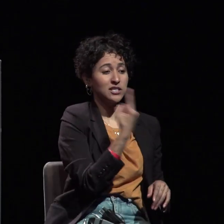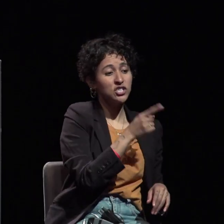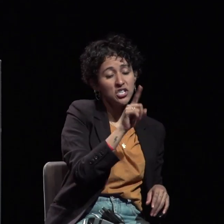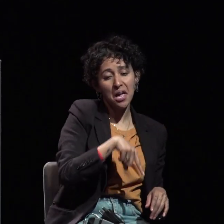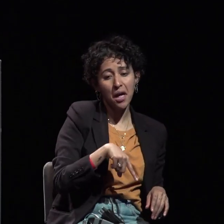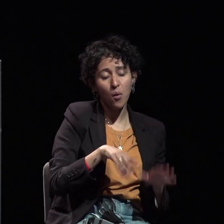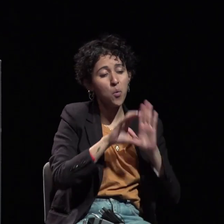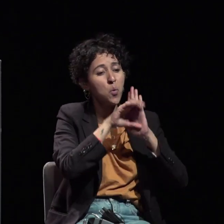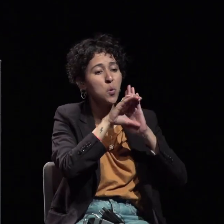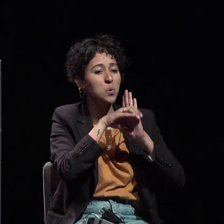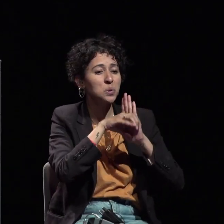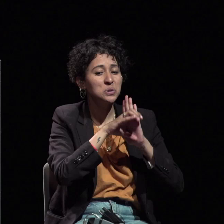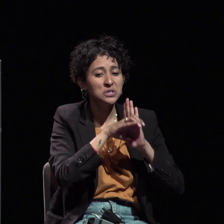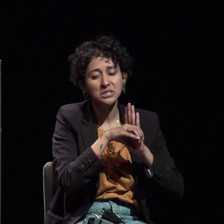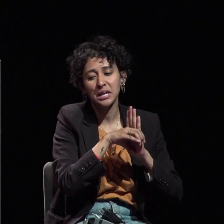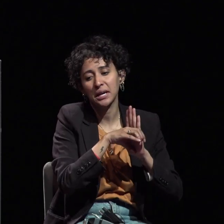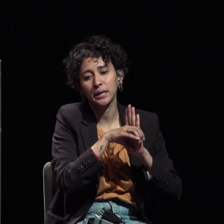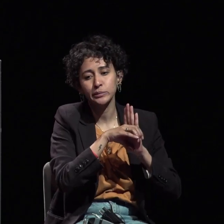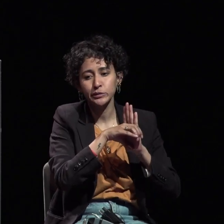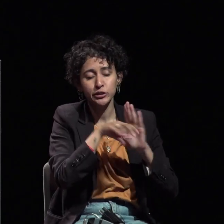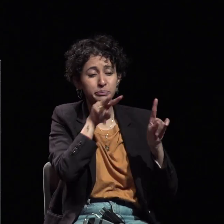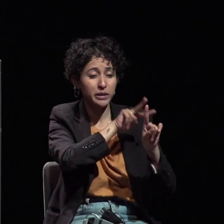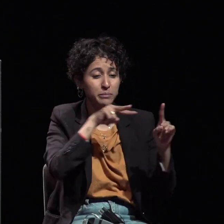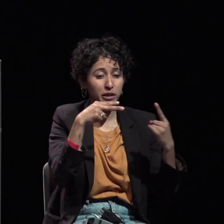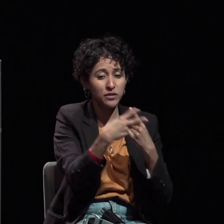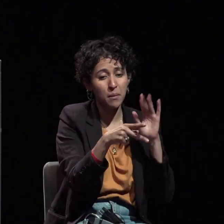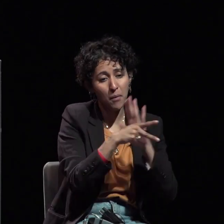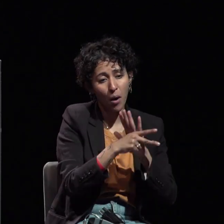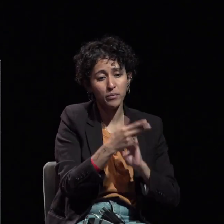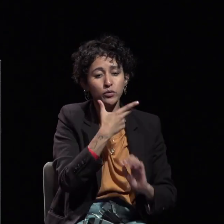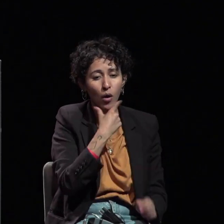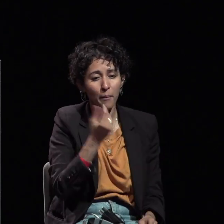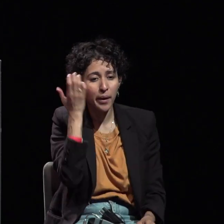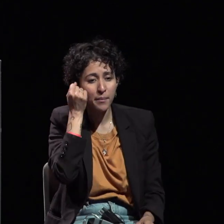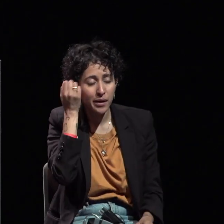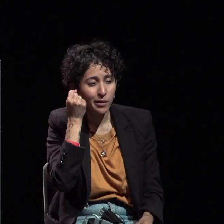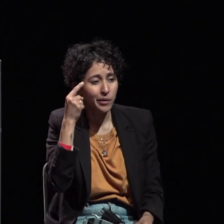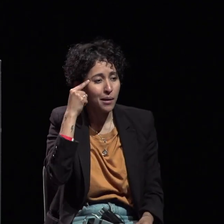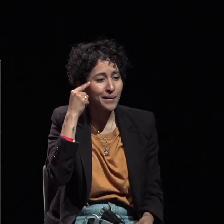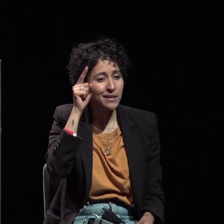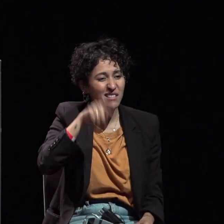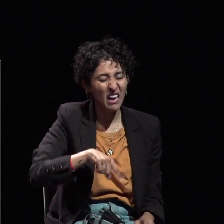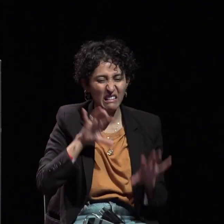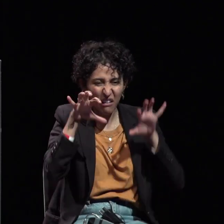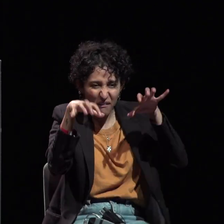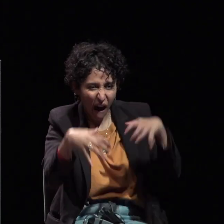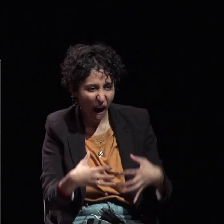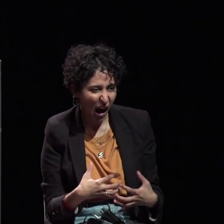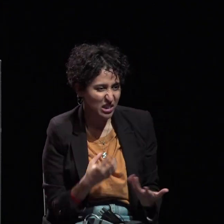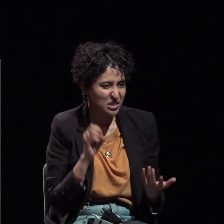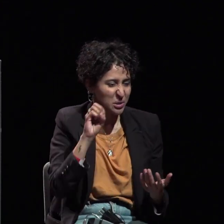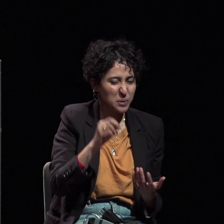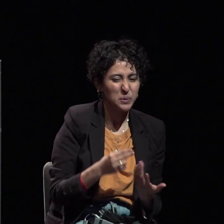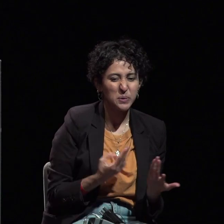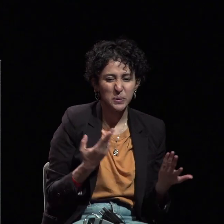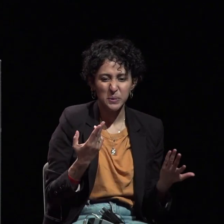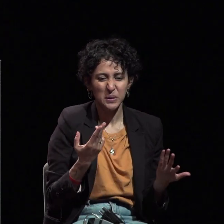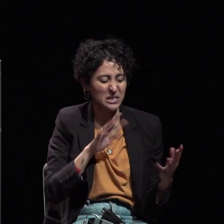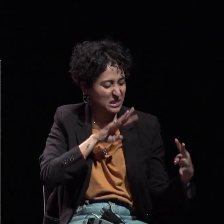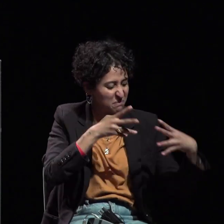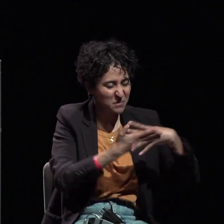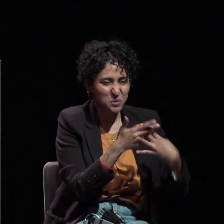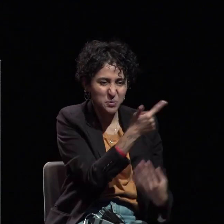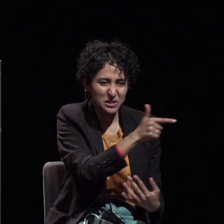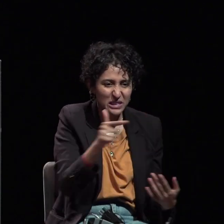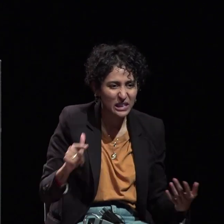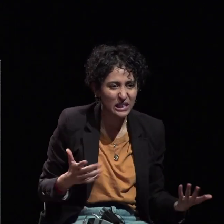e da selvageria amazônica em geral. Assim, a ressignificação das tsantsa para representar a cultura Shuar não apenas desloca